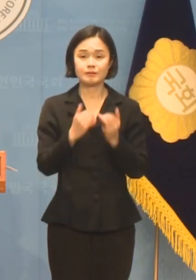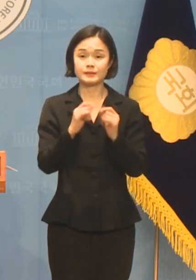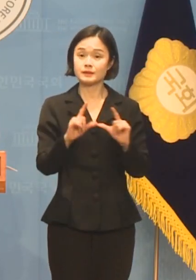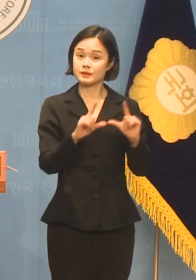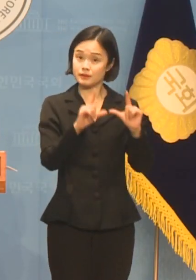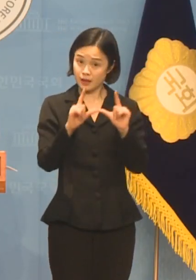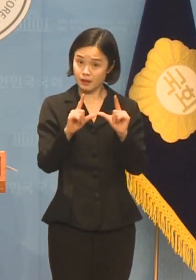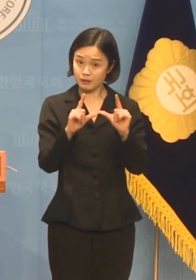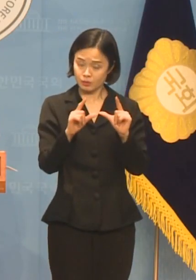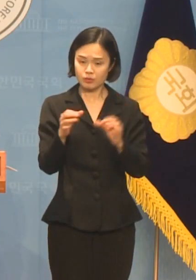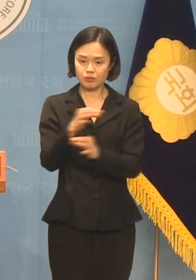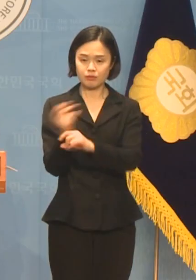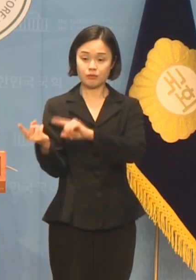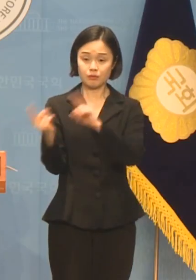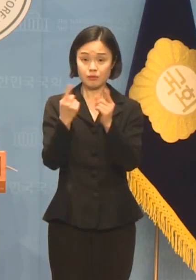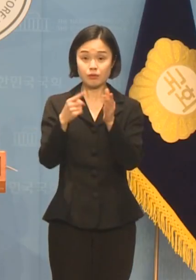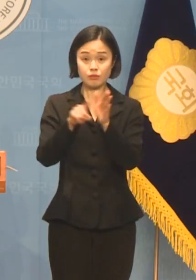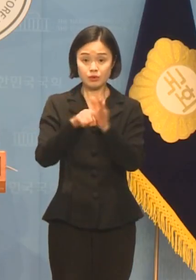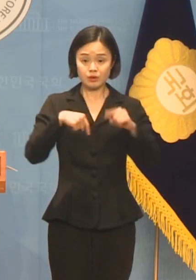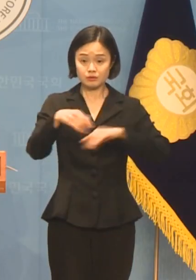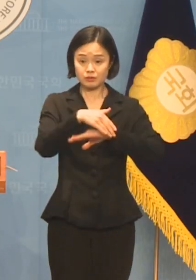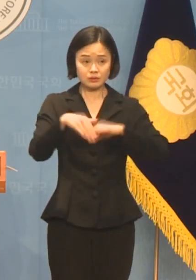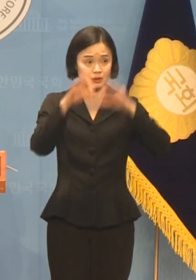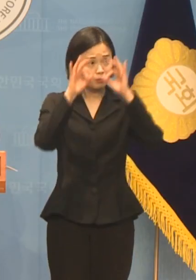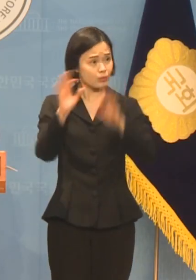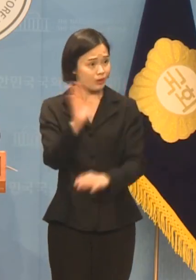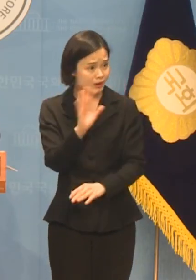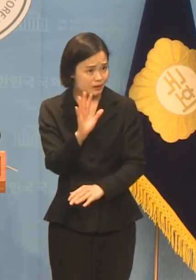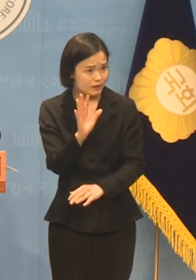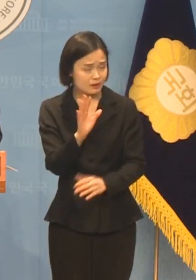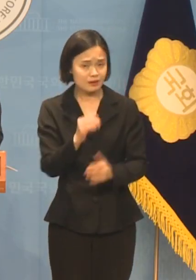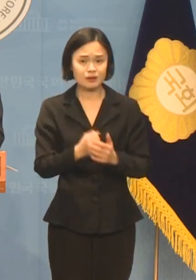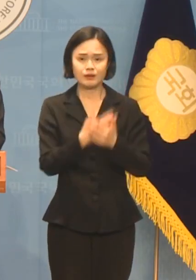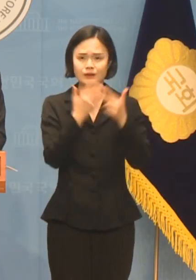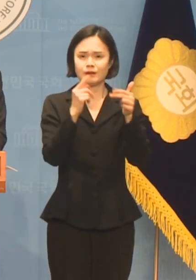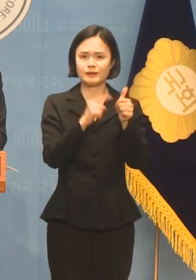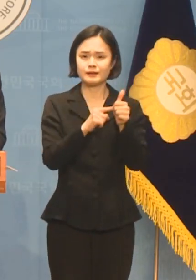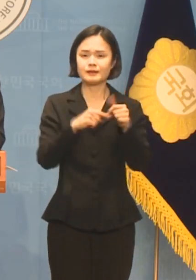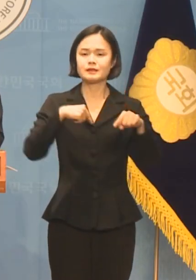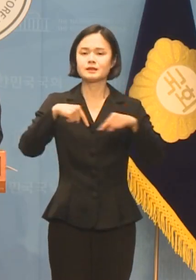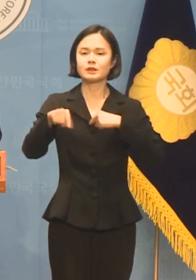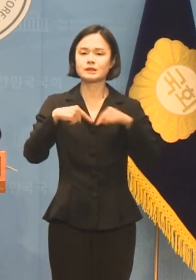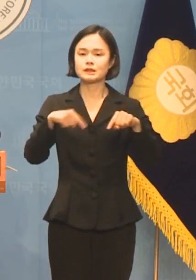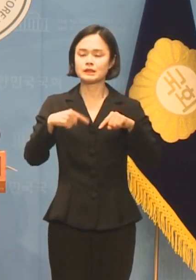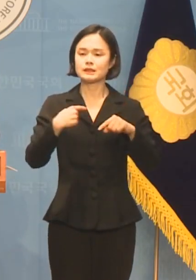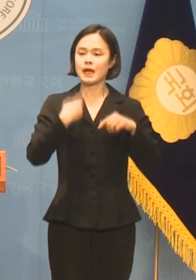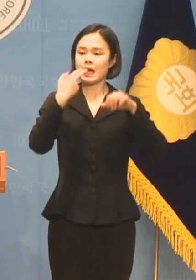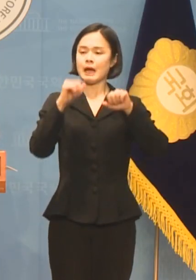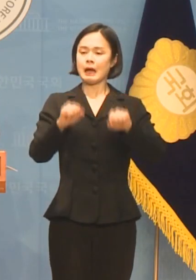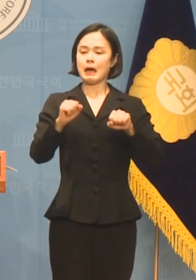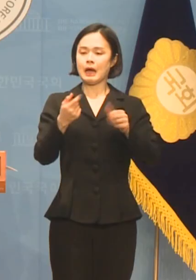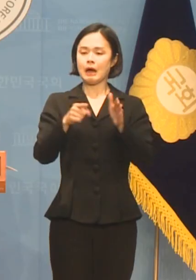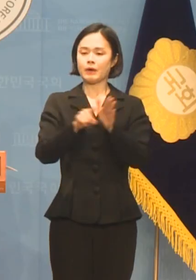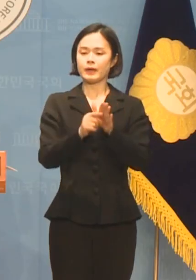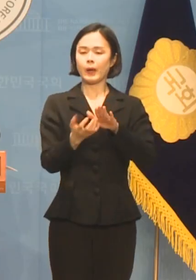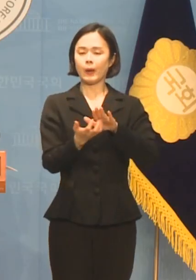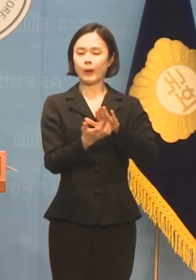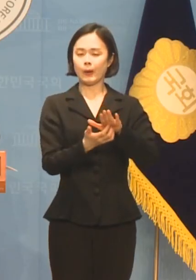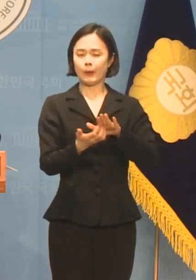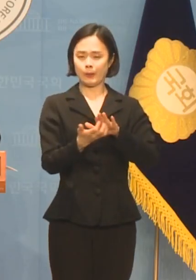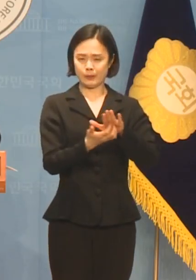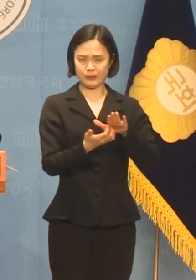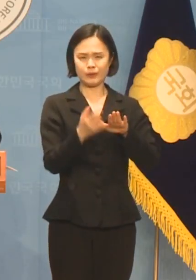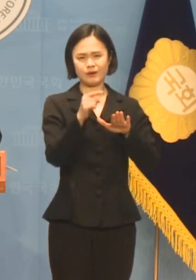실질적 해결책은 예면당한 채 이재명 대표의 정치적 생존을 위한 표 계산만이 남아